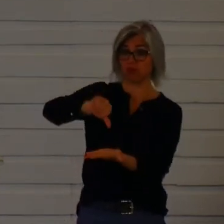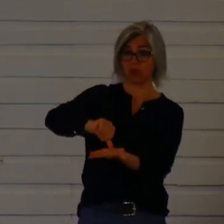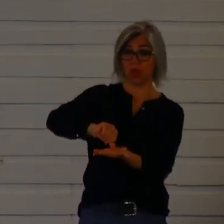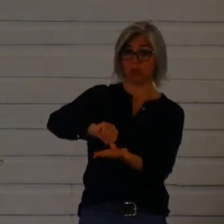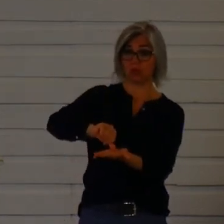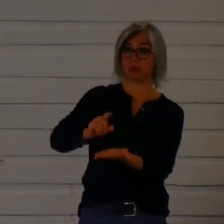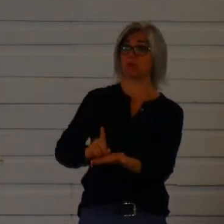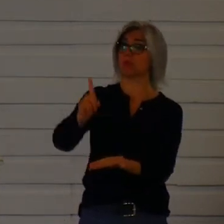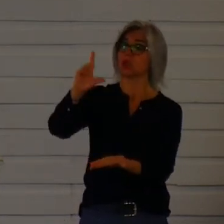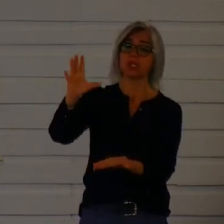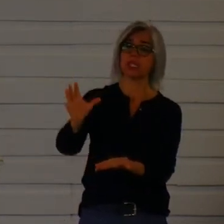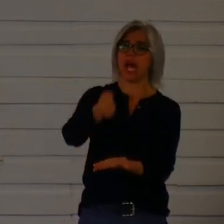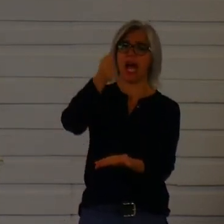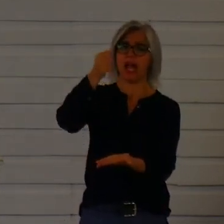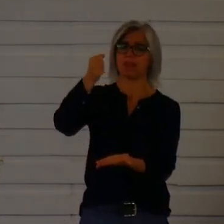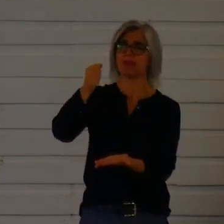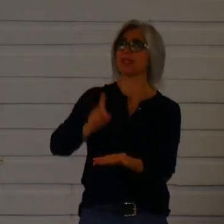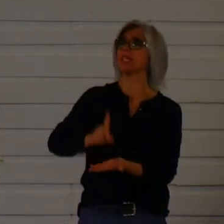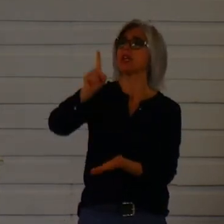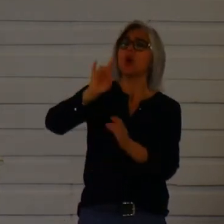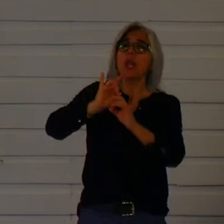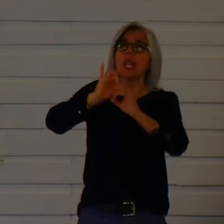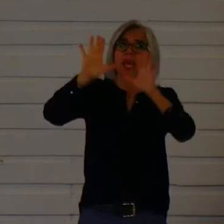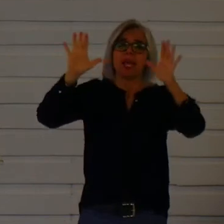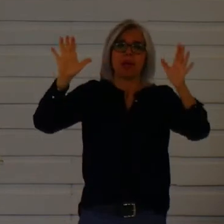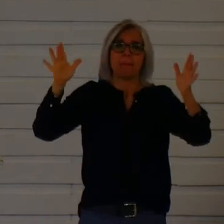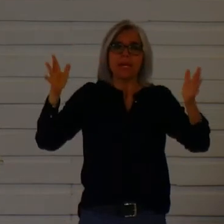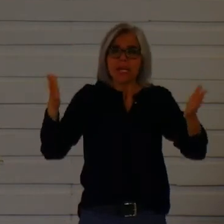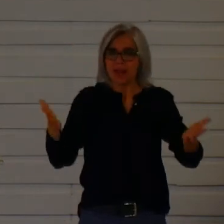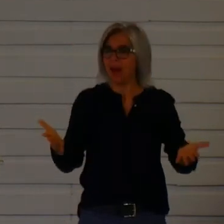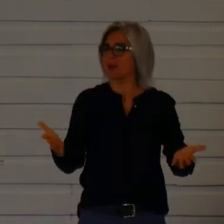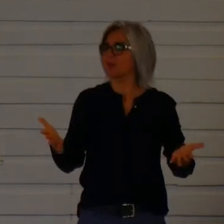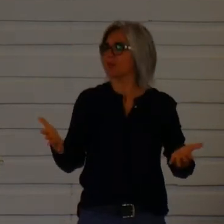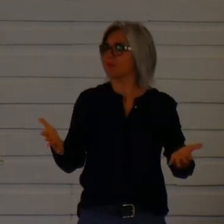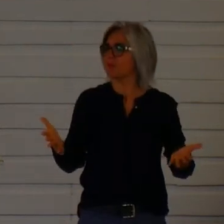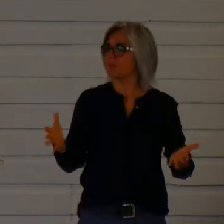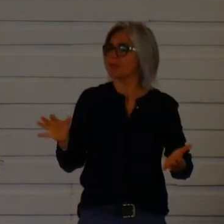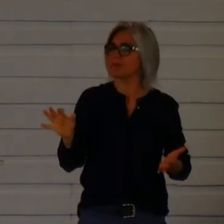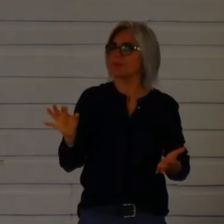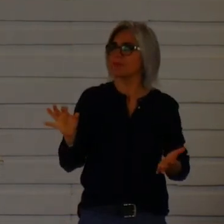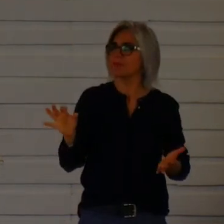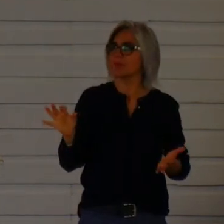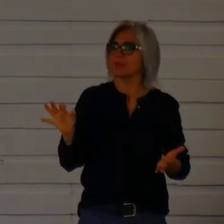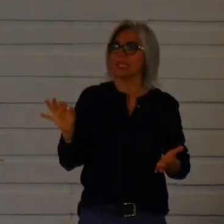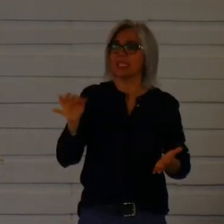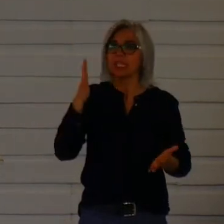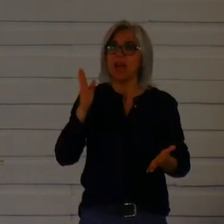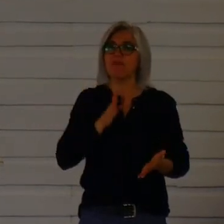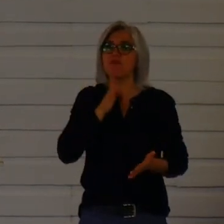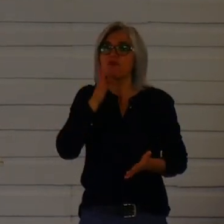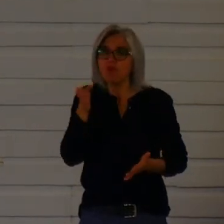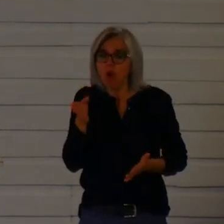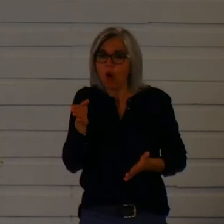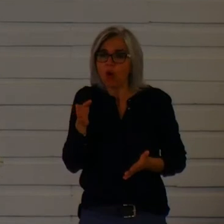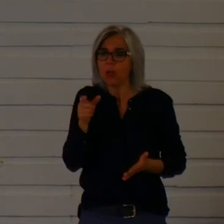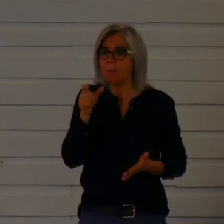salva, come Dio che libera. E se voi andate in questi termini, lo prendete dall'ebraico, ogni